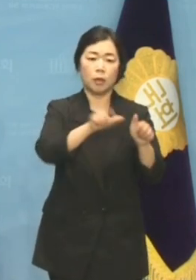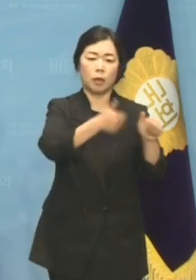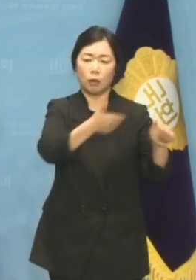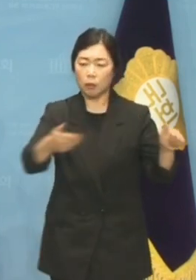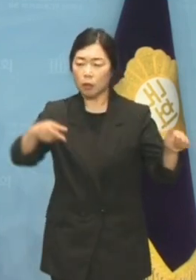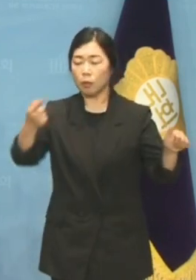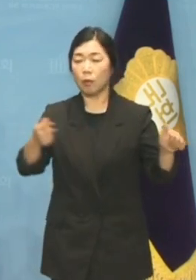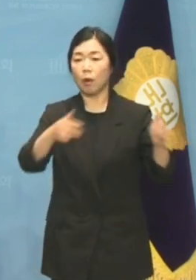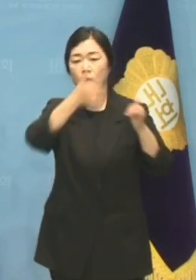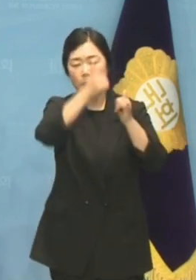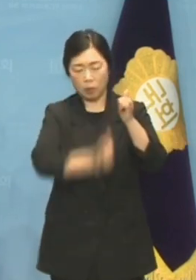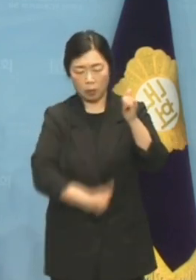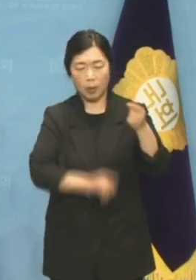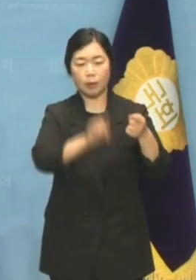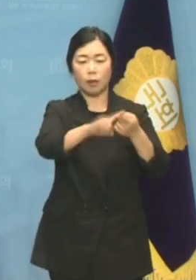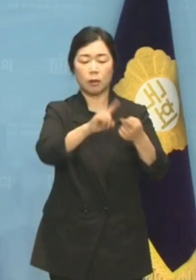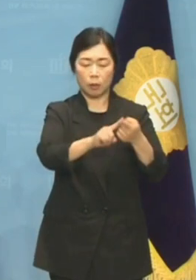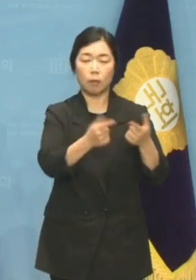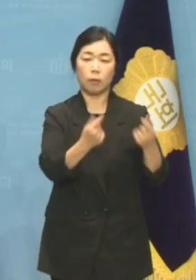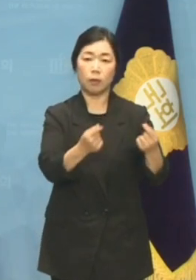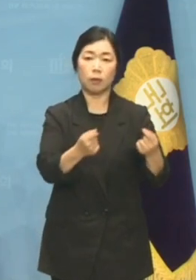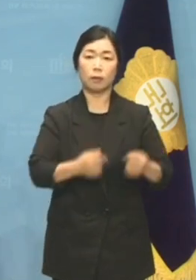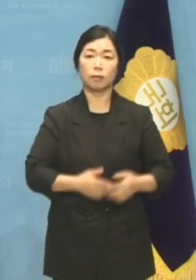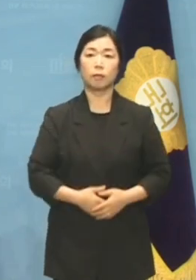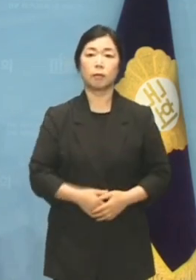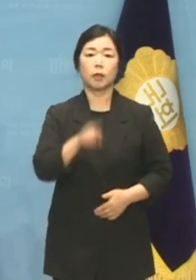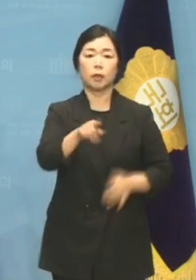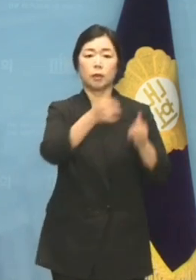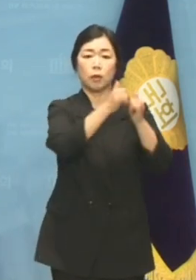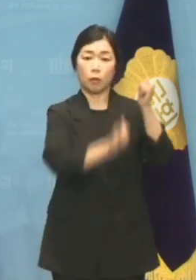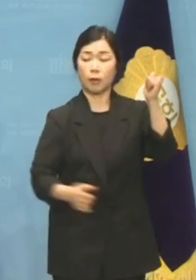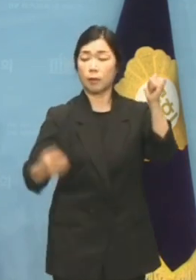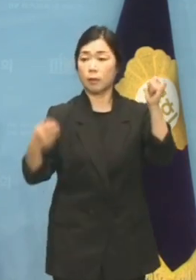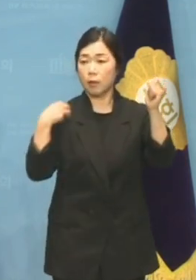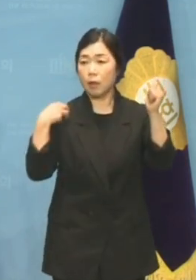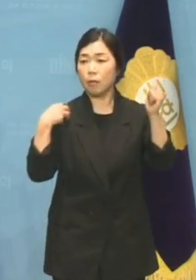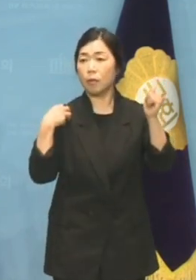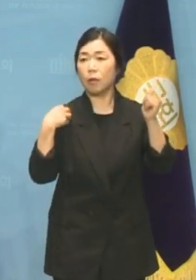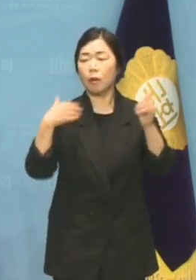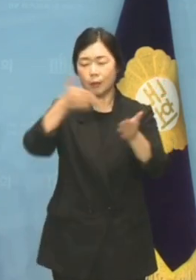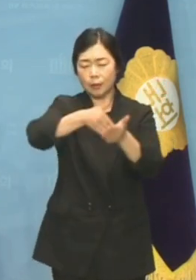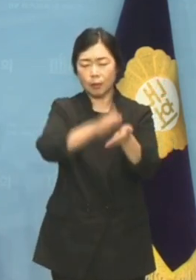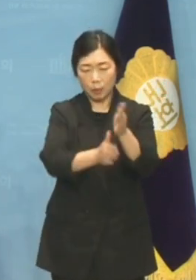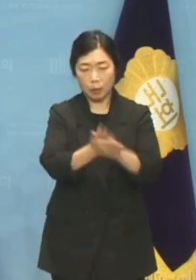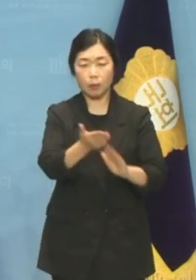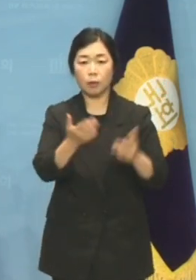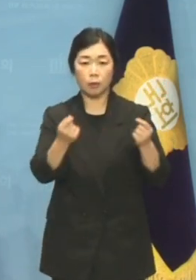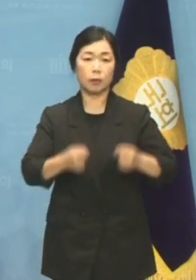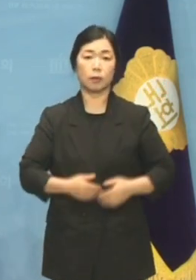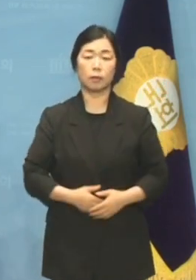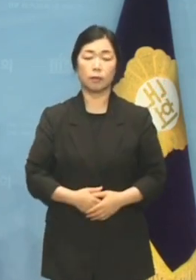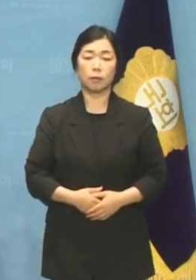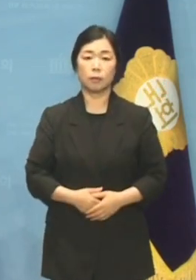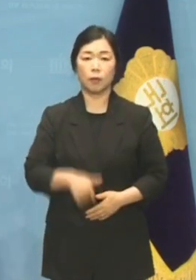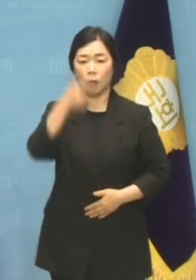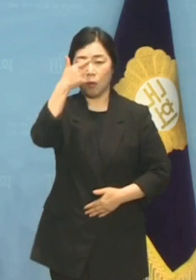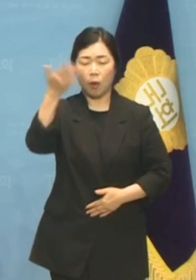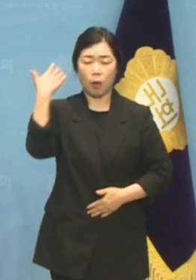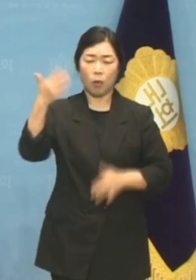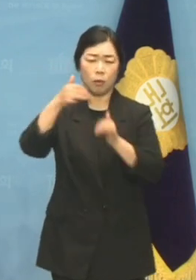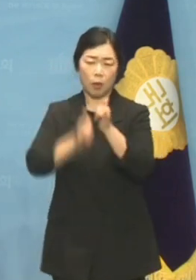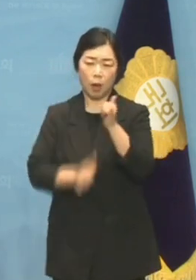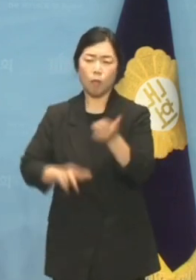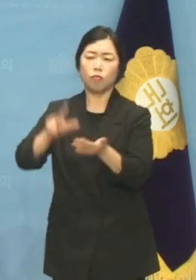변함없는 역사적 사실인 것입니다. 그리고 역사적 책임에는 끝이 없습니다. 과거사